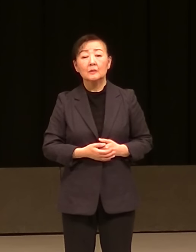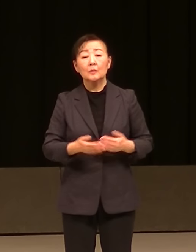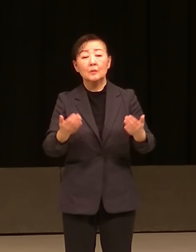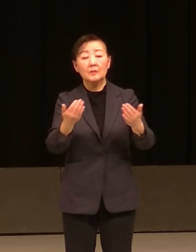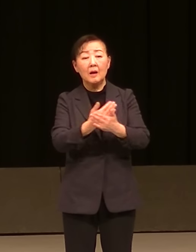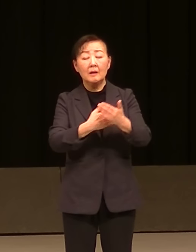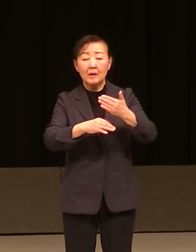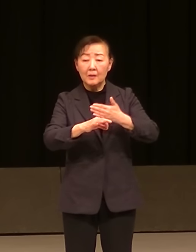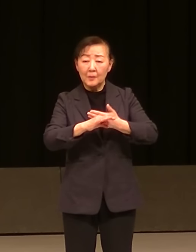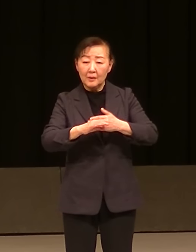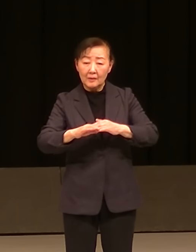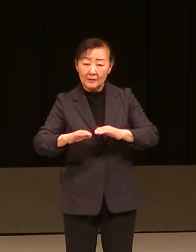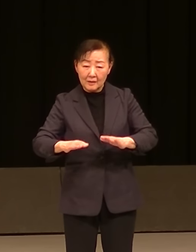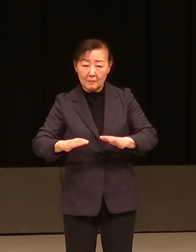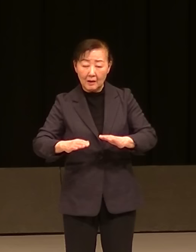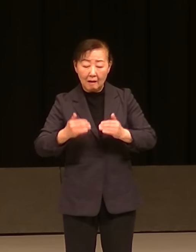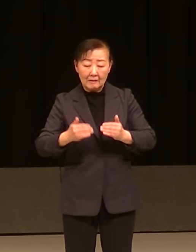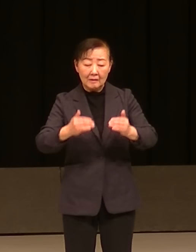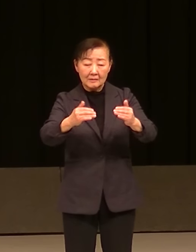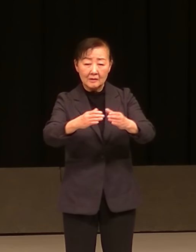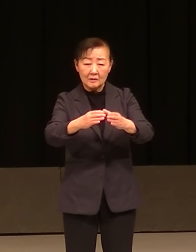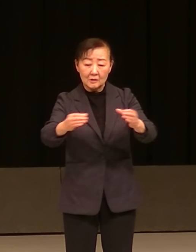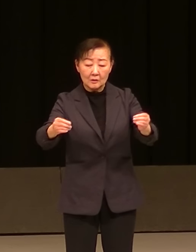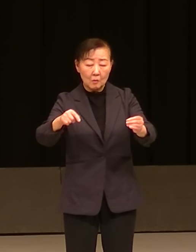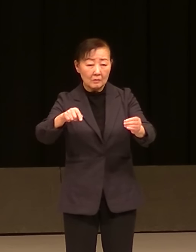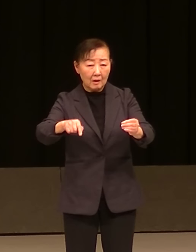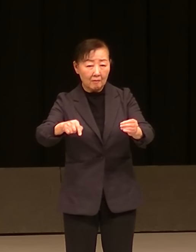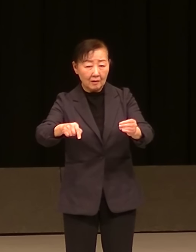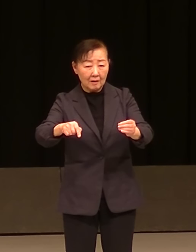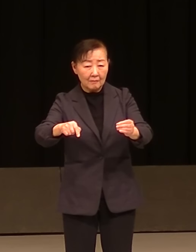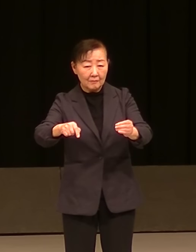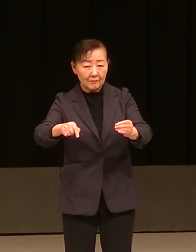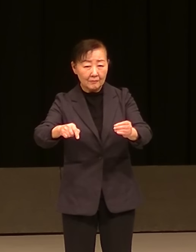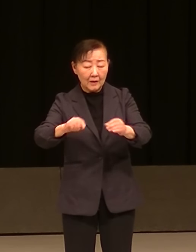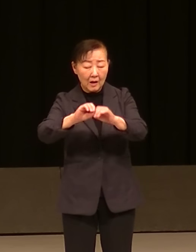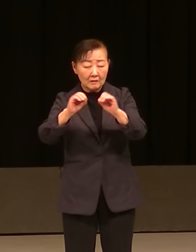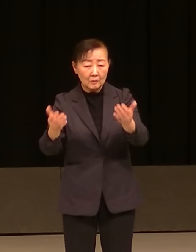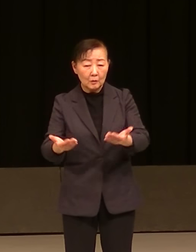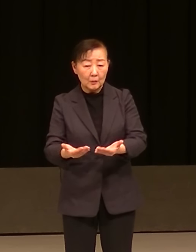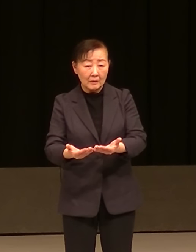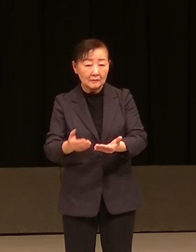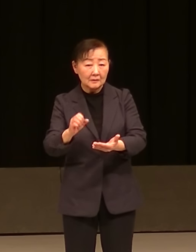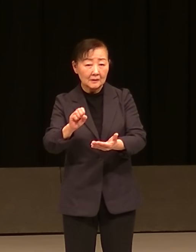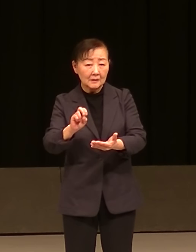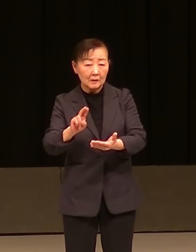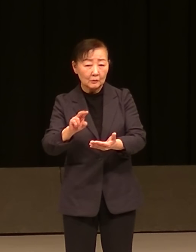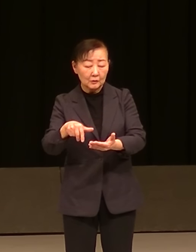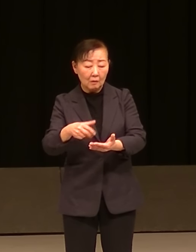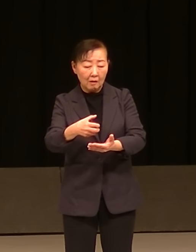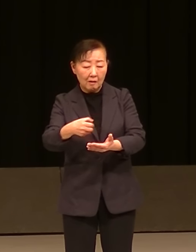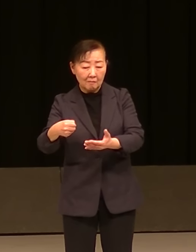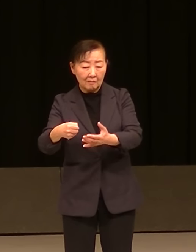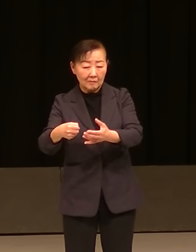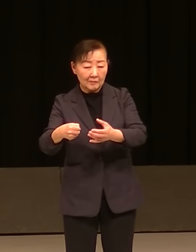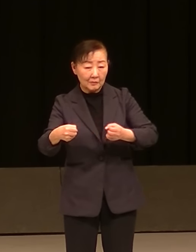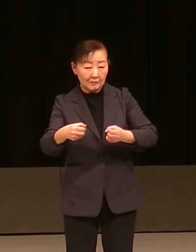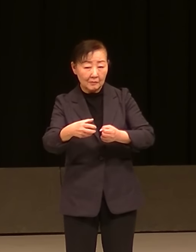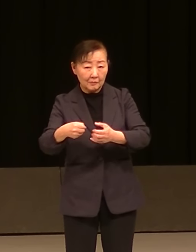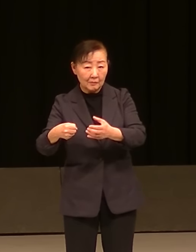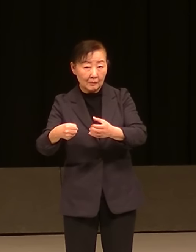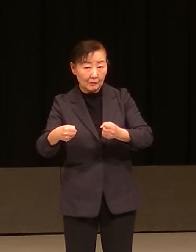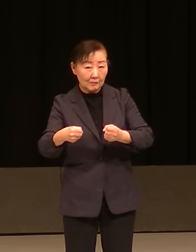ば、今結構この先進国側があの、まあグローバルサウスの取りっこをしているという感じ